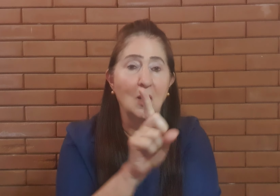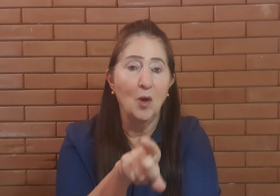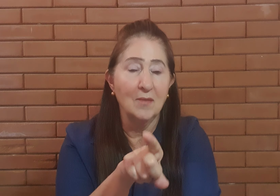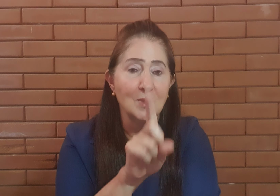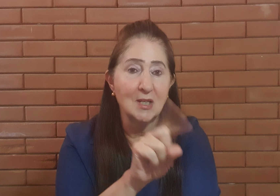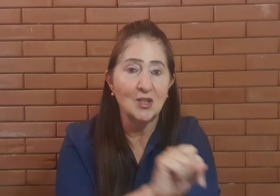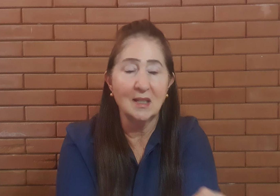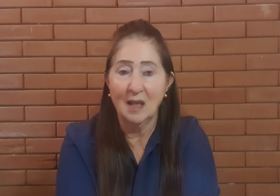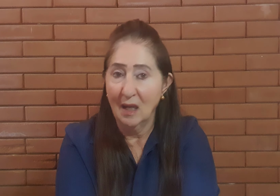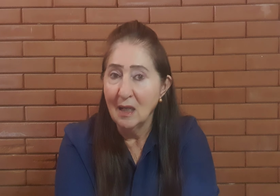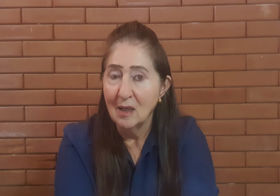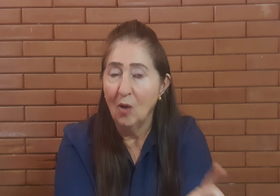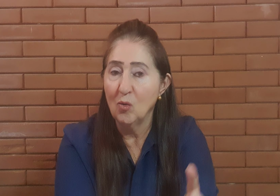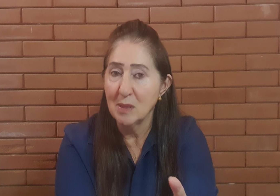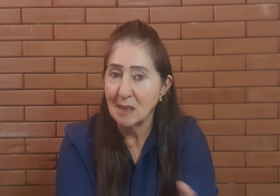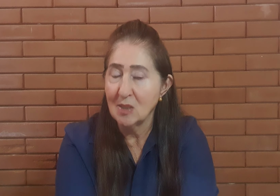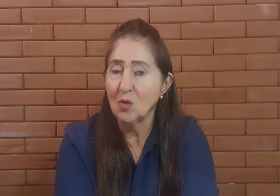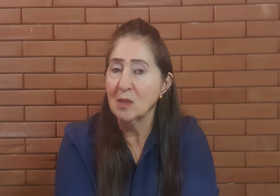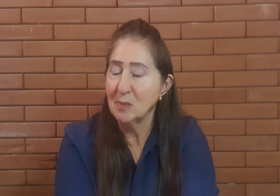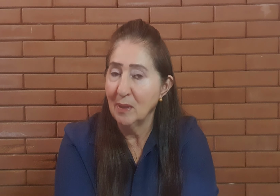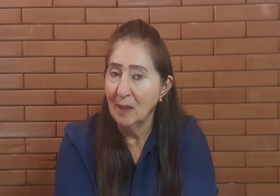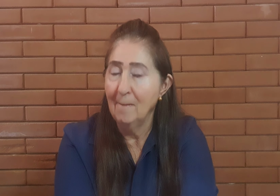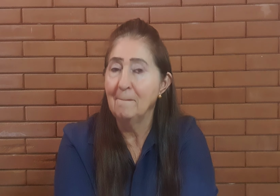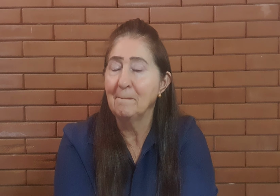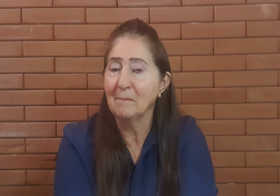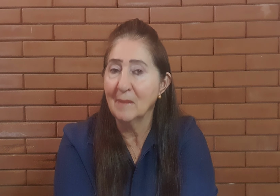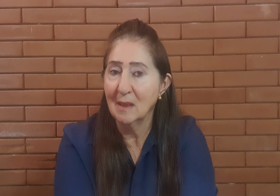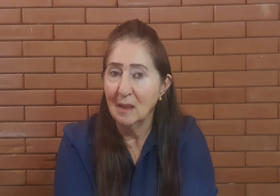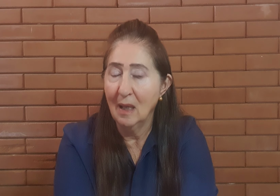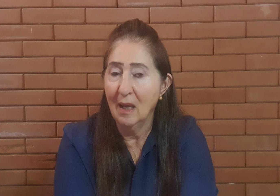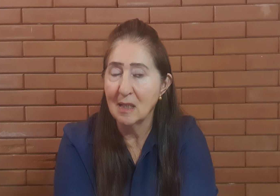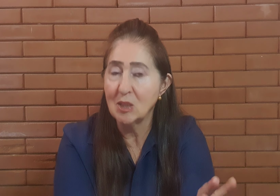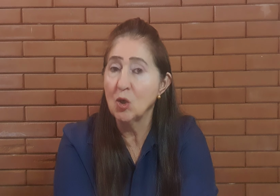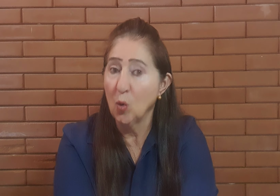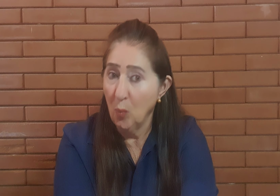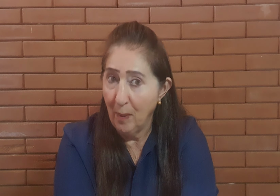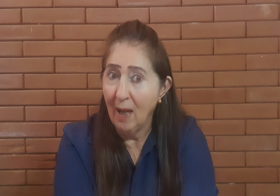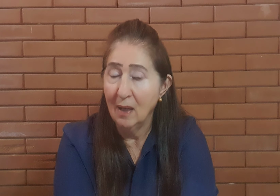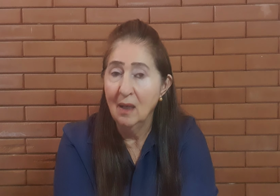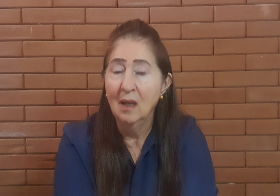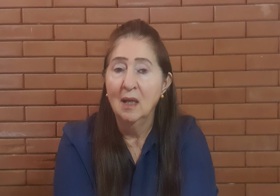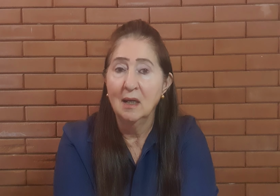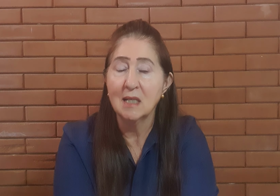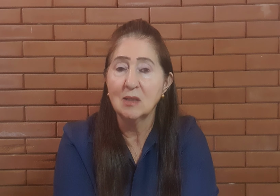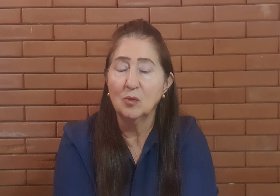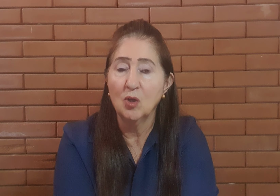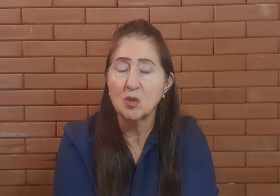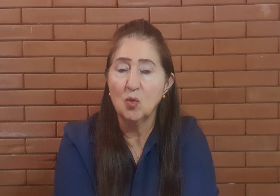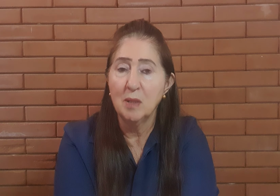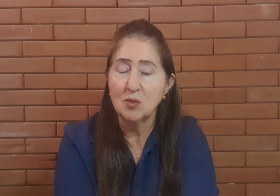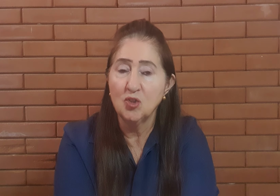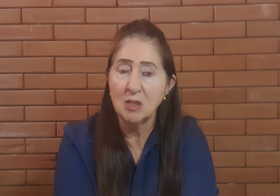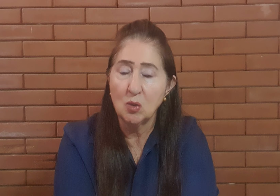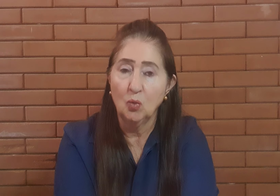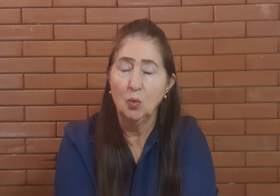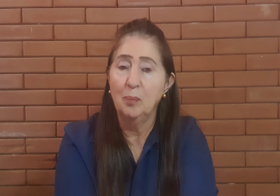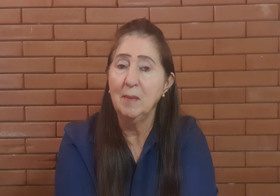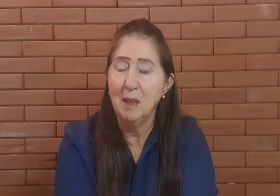olha, você já tem algumas questões para se ocupar nesse nosso começo de estudo. Primeiro,